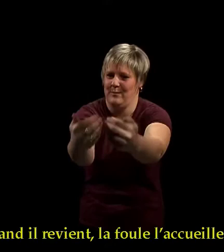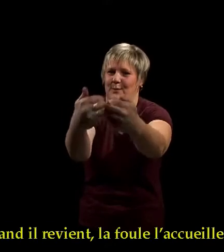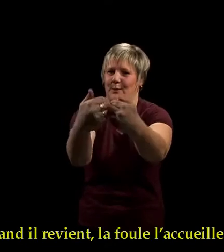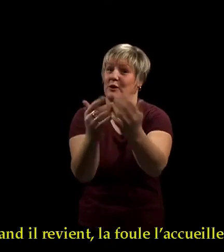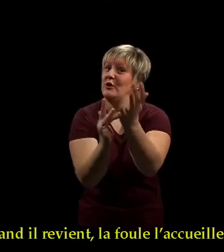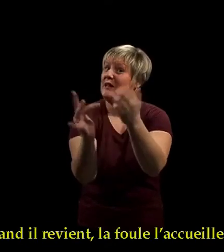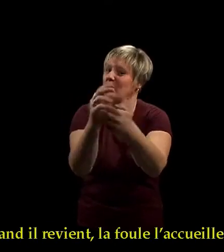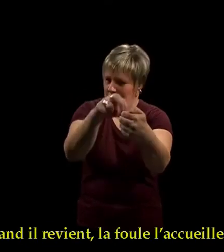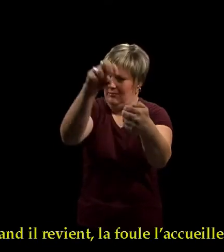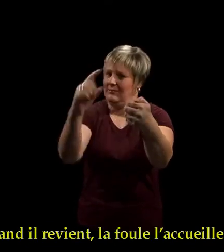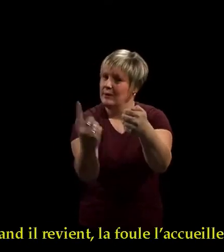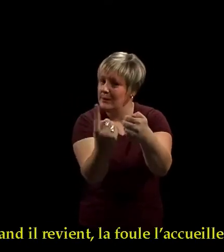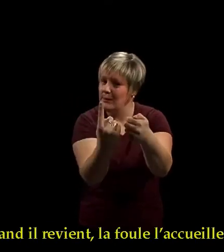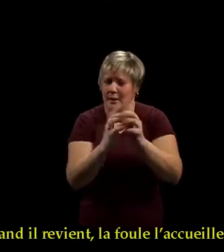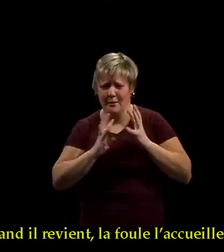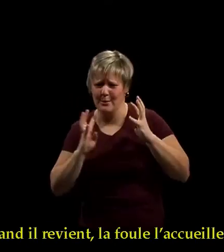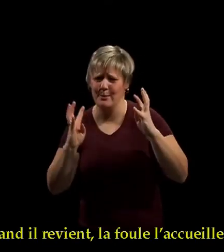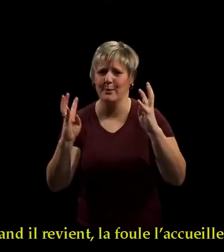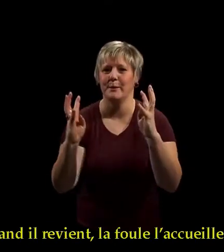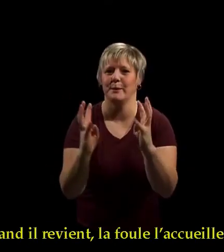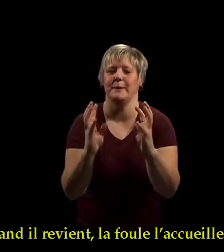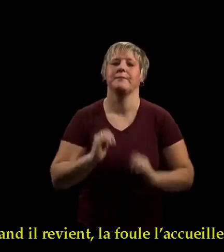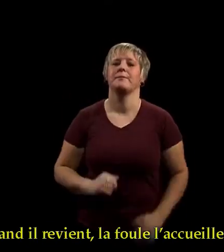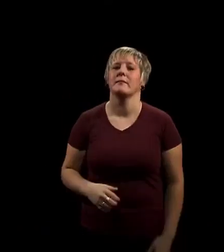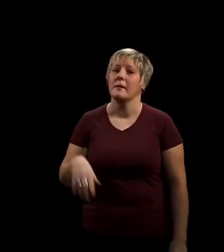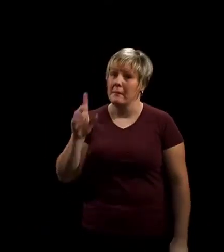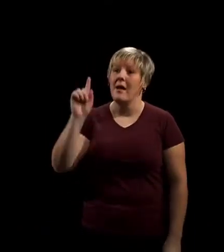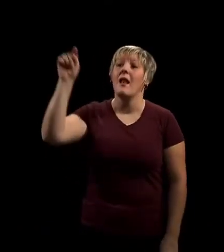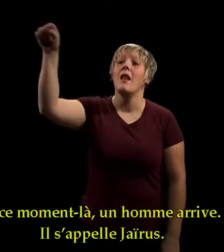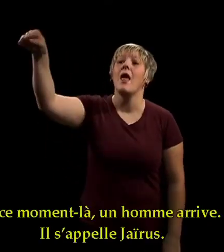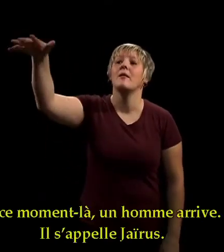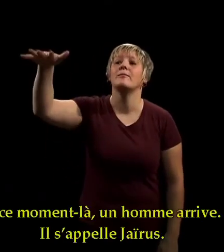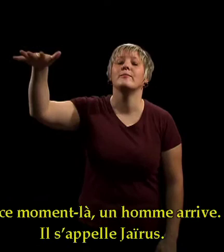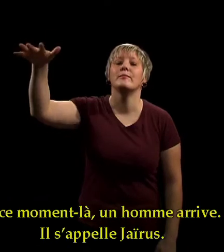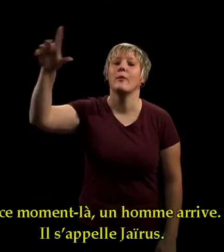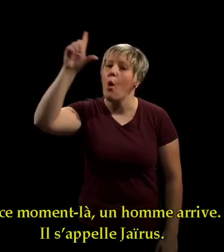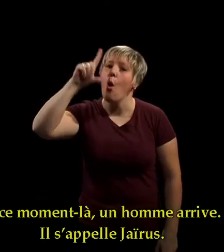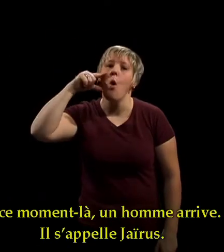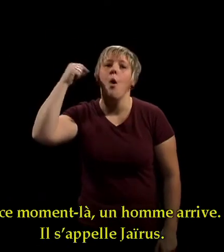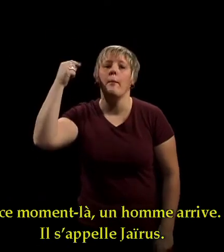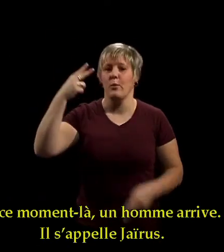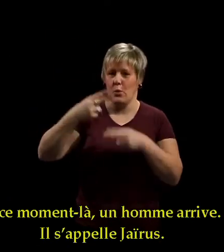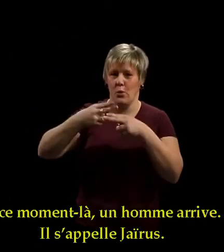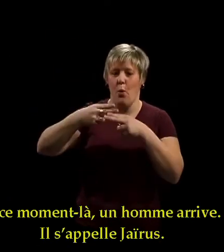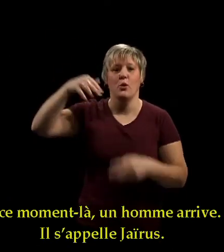Quand il revient, la foule l'accueille. À ce moment-là, un homme arrive. Il